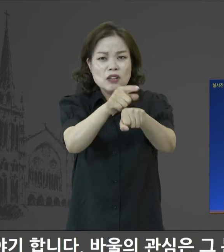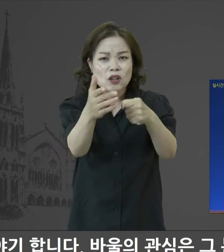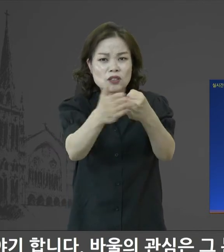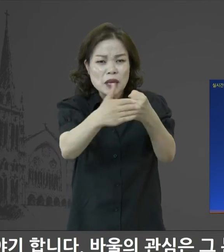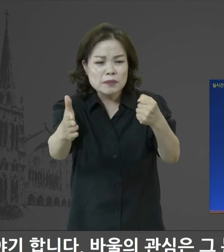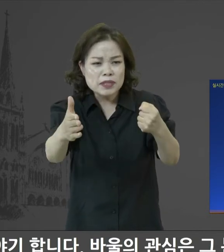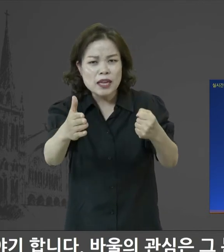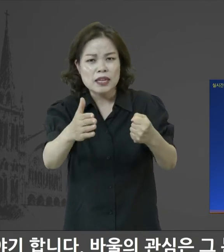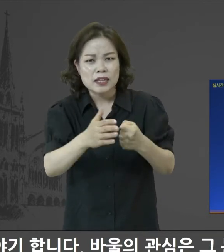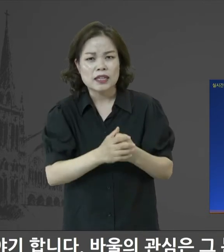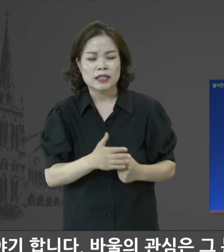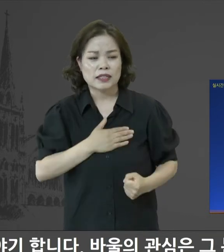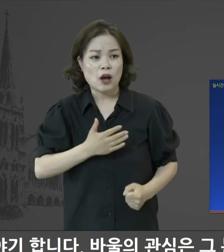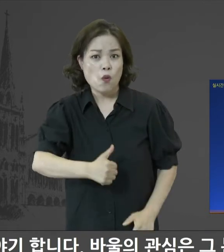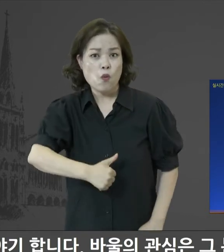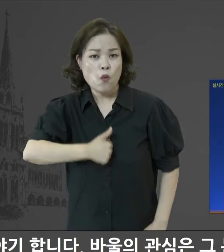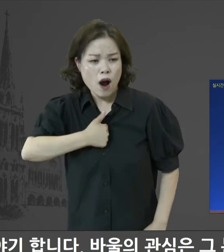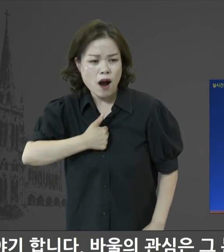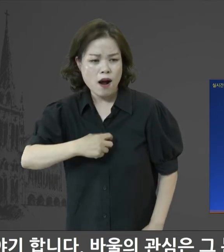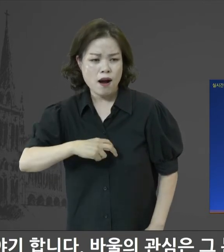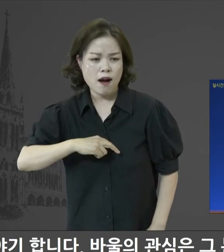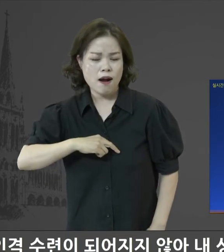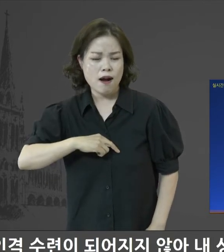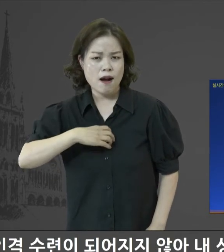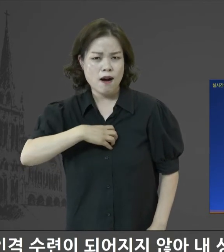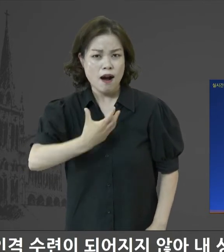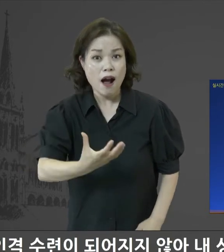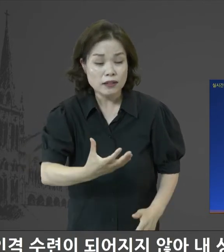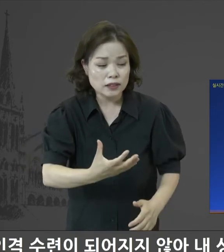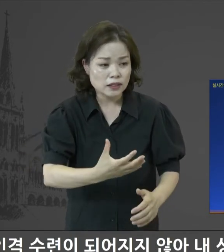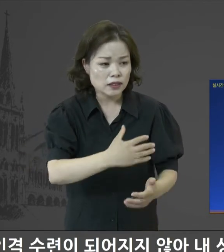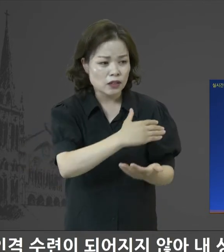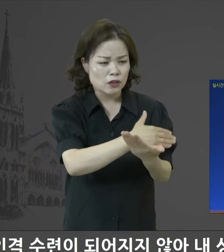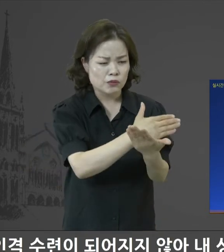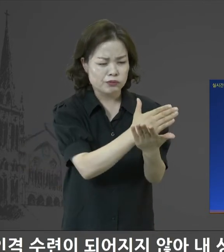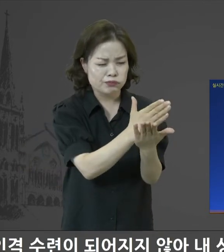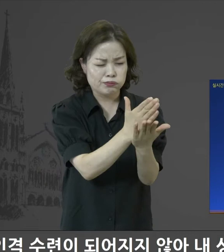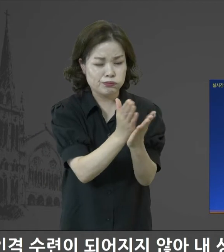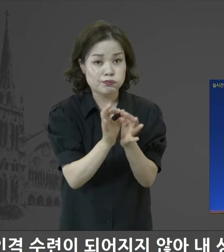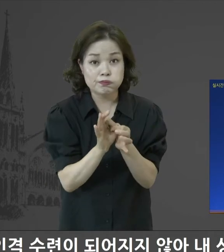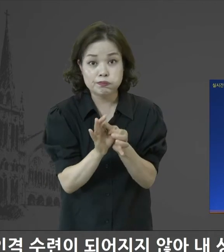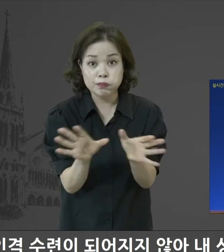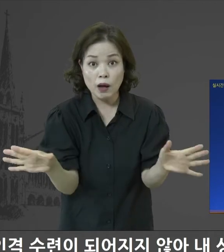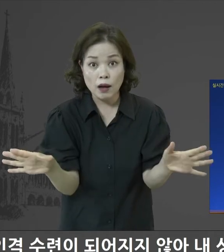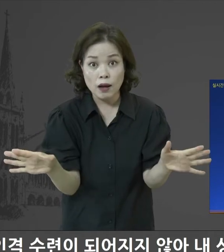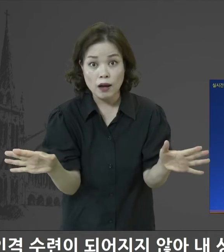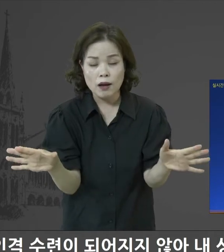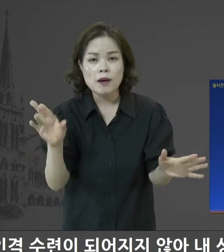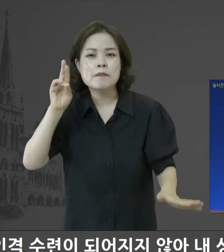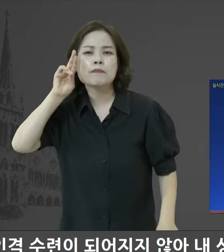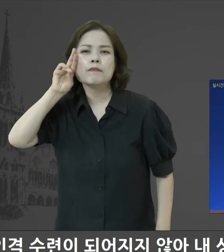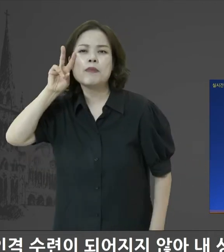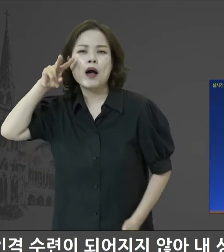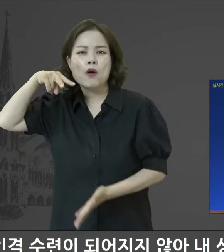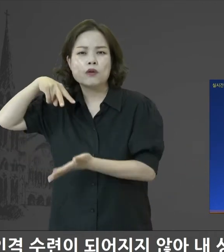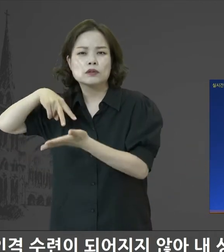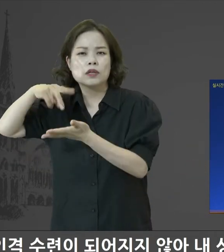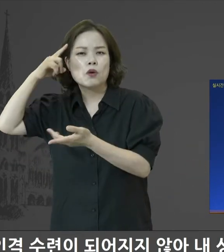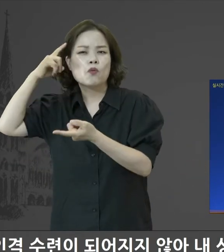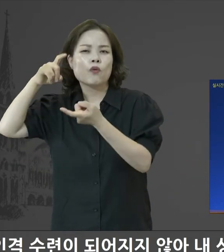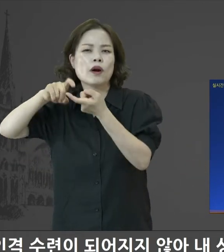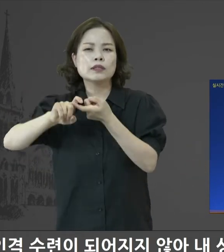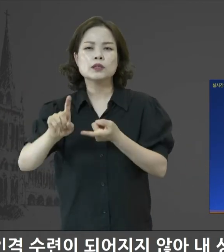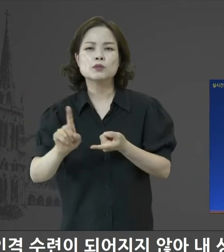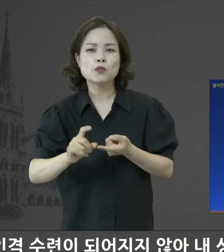성격이 좋지 않아서 나는 분노이든 그 분노의 원인과 종류, 강렬함은 상관이 없이 바울이 관심을 갖고 있는